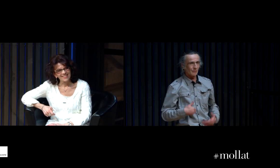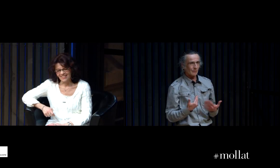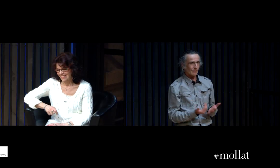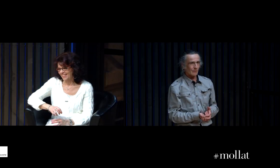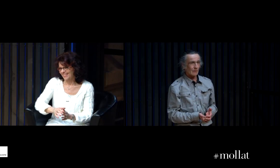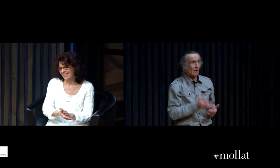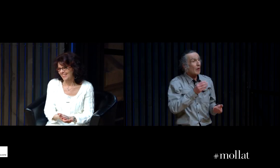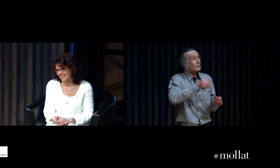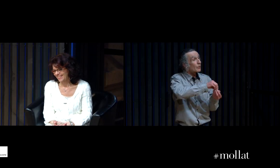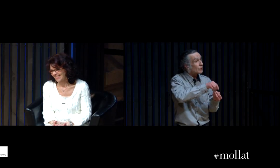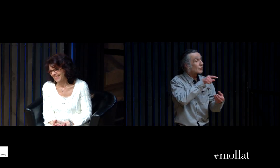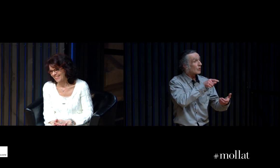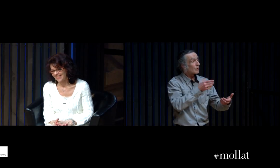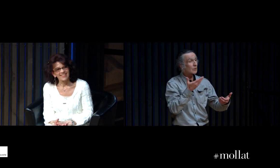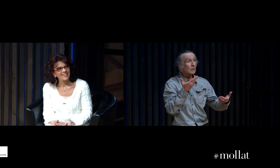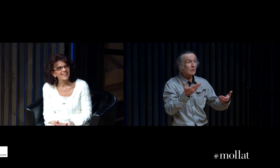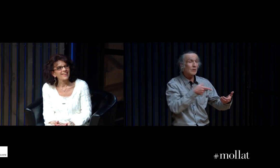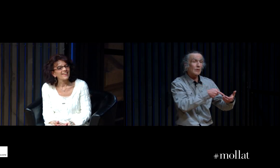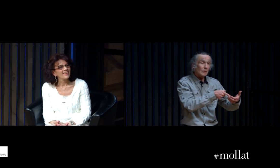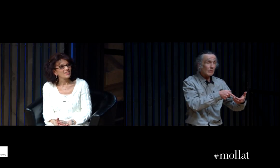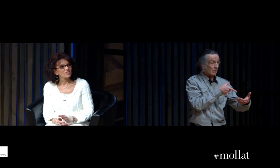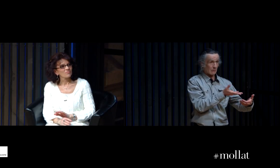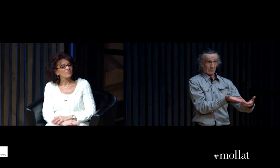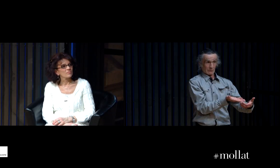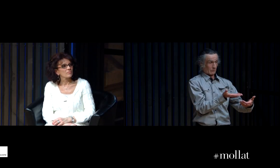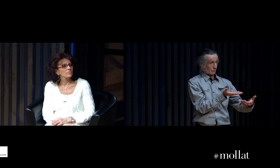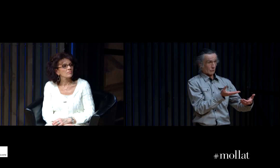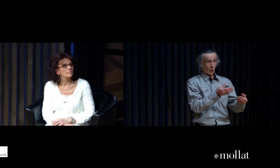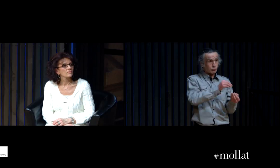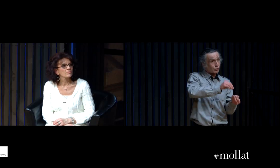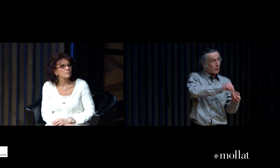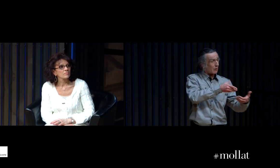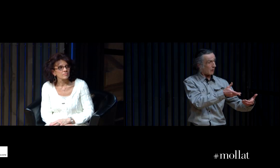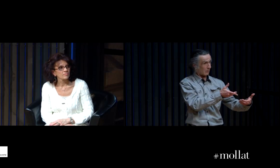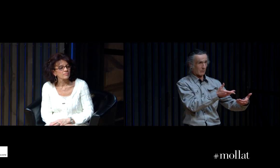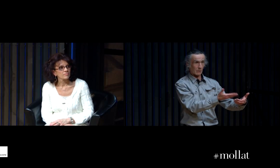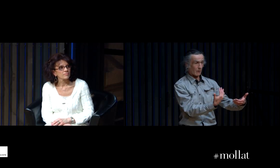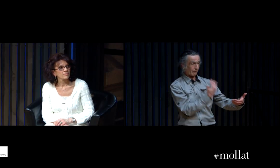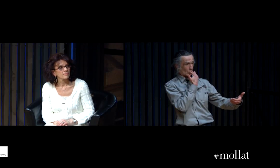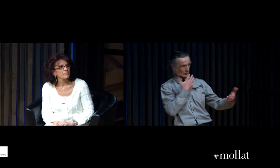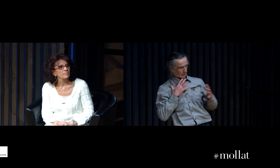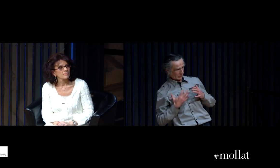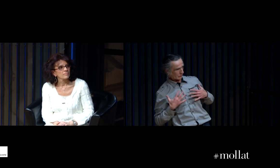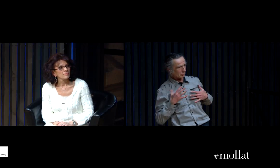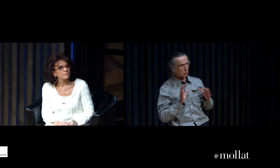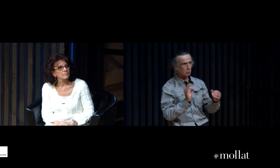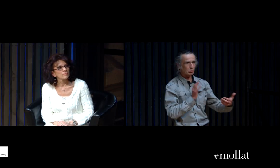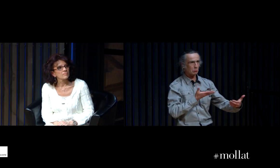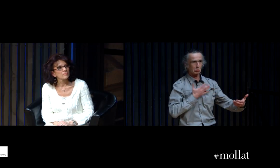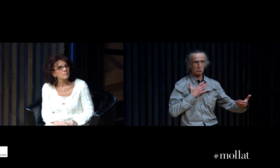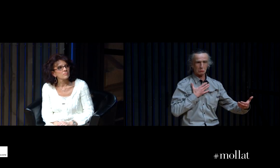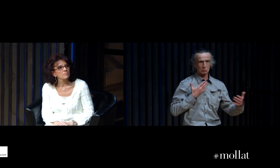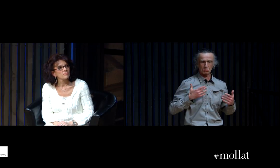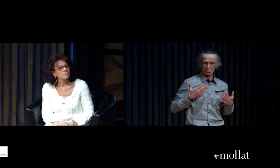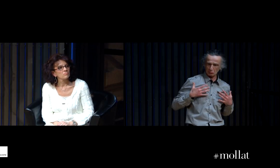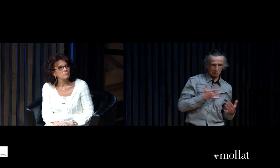à la 3D, même la 4D, ces technologies évoluent, bien sûr, ça c'est une évolution pour nous. Mais c'est vrai